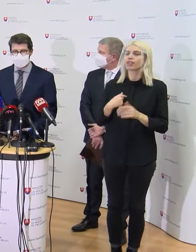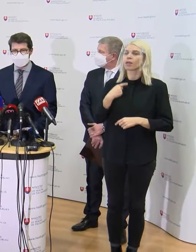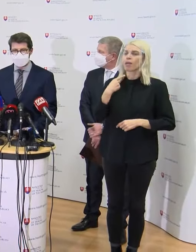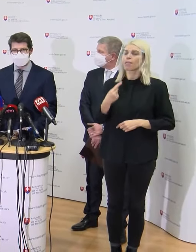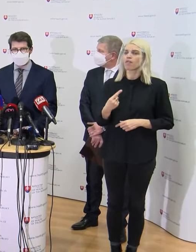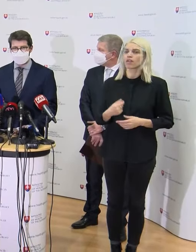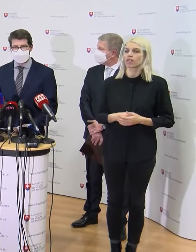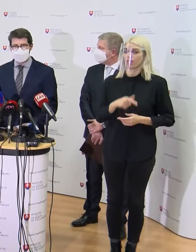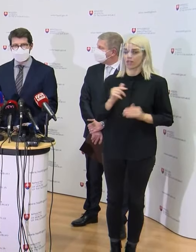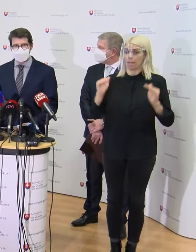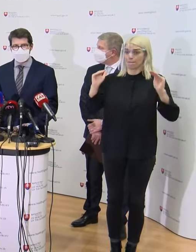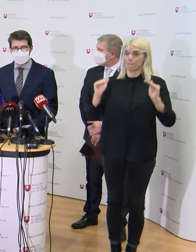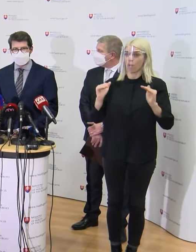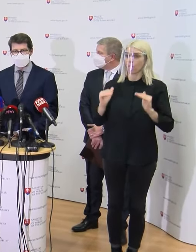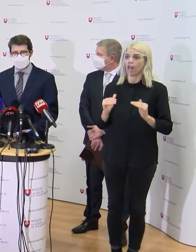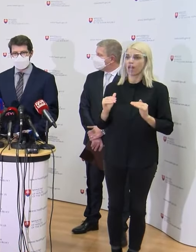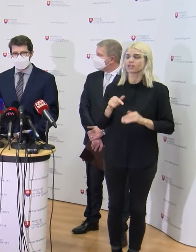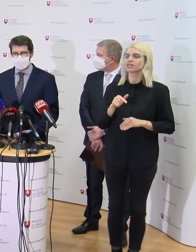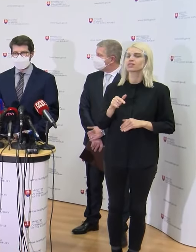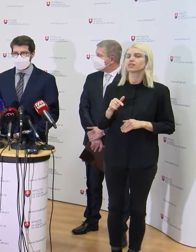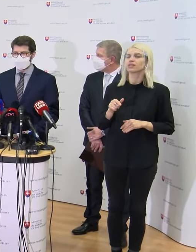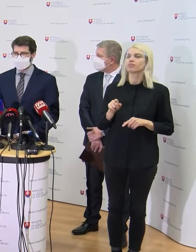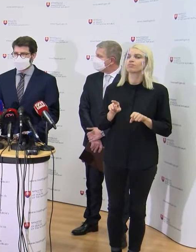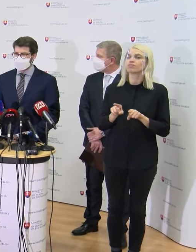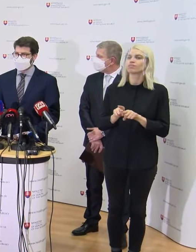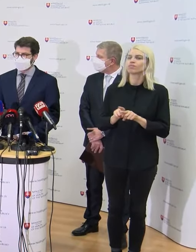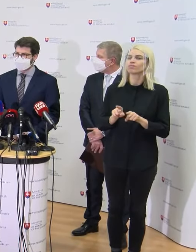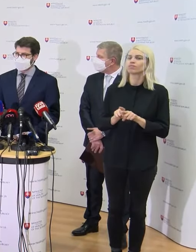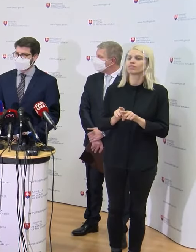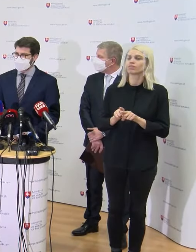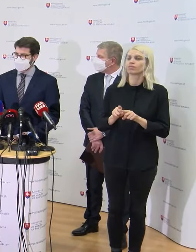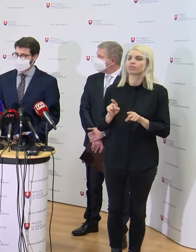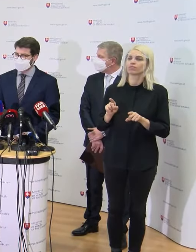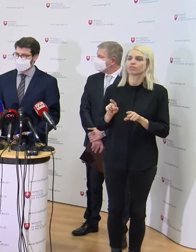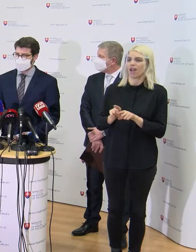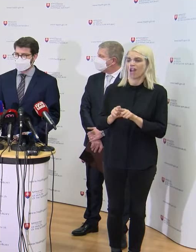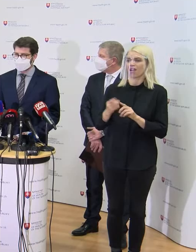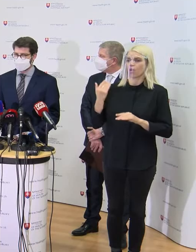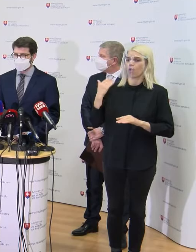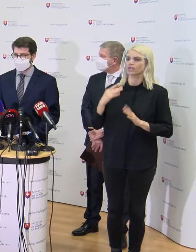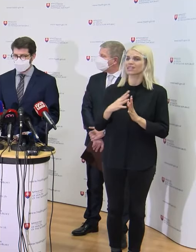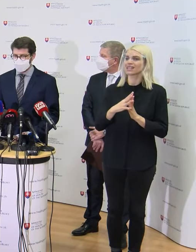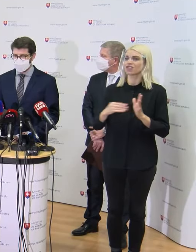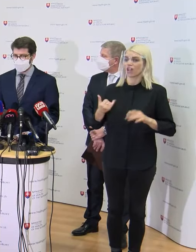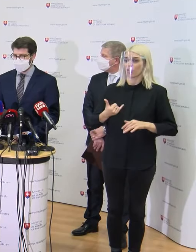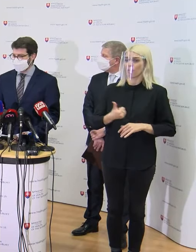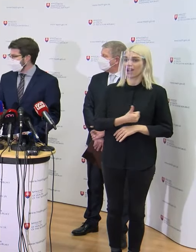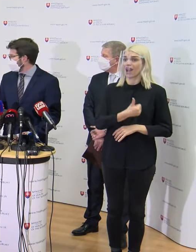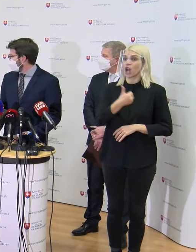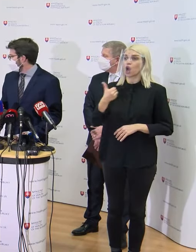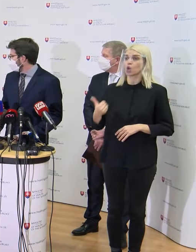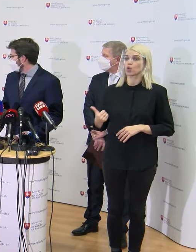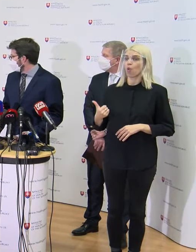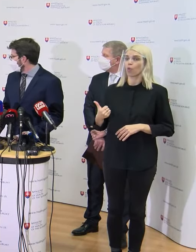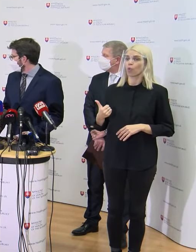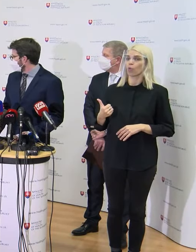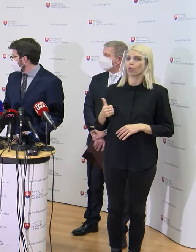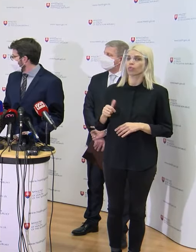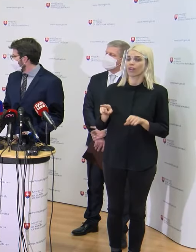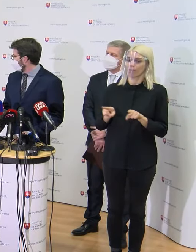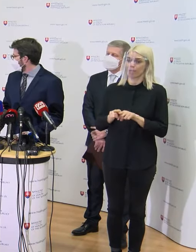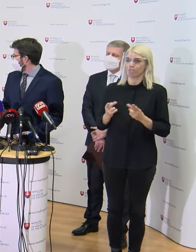že ten pokles nedosahuje tú úroveň, ktorú dosahoval napríklad začiatkom tohto roku pri